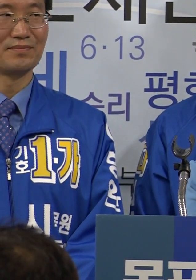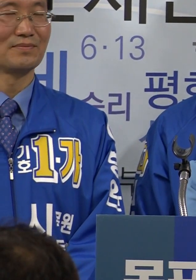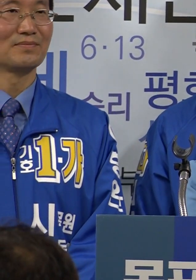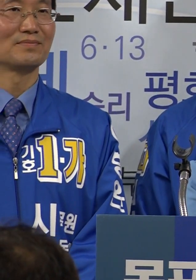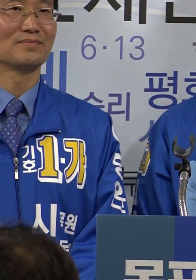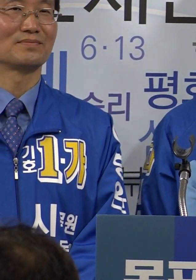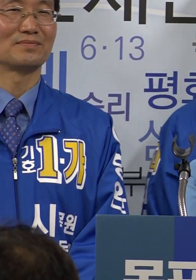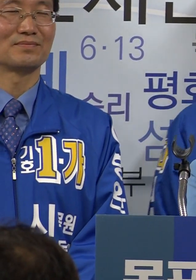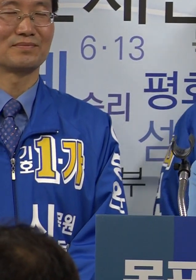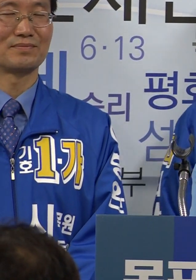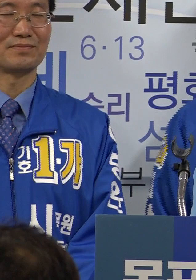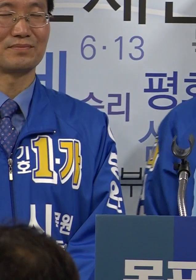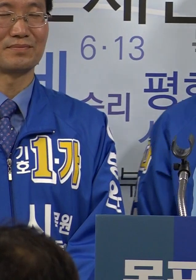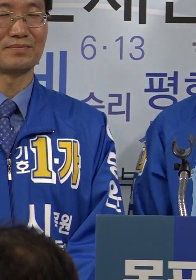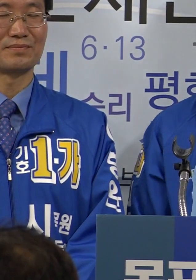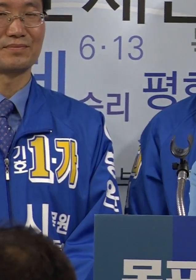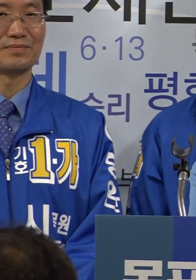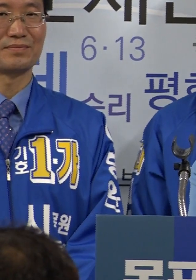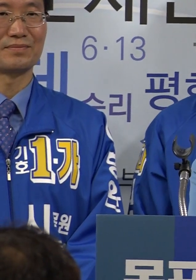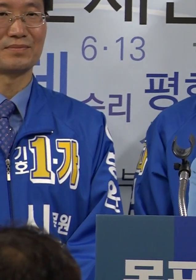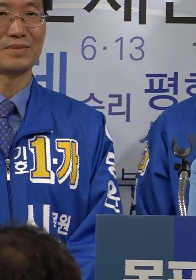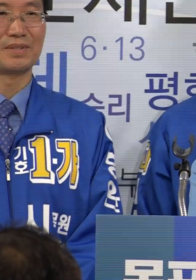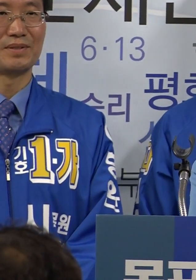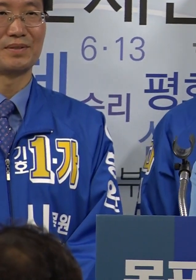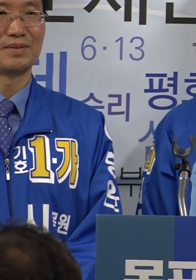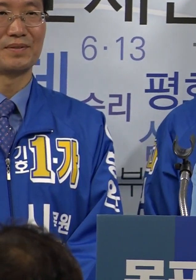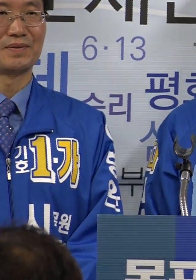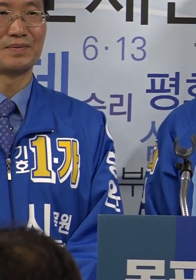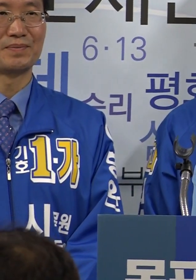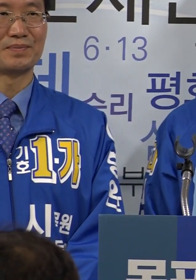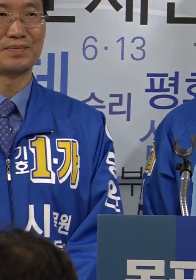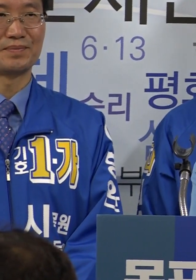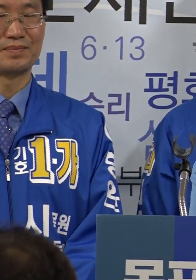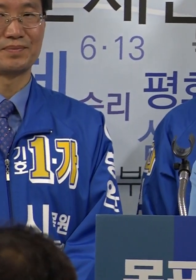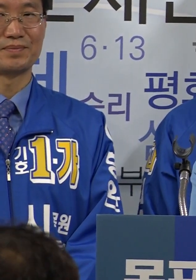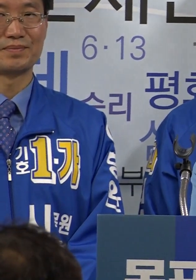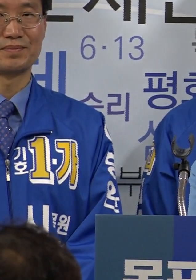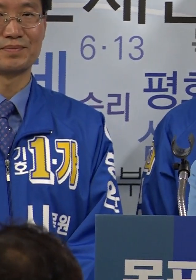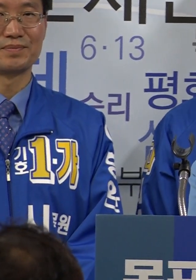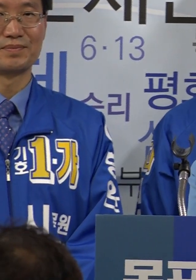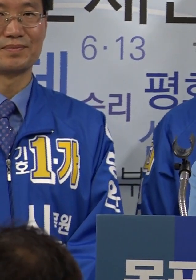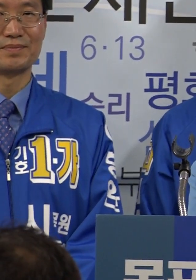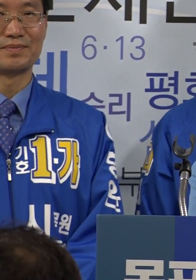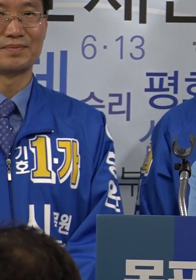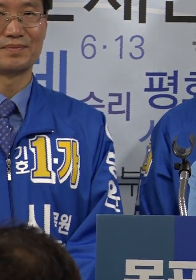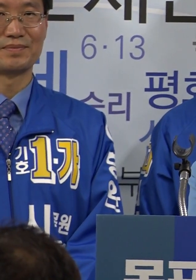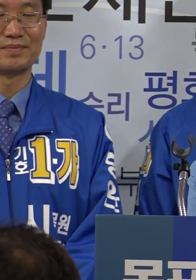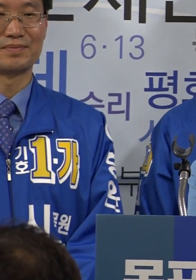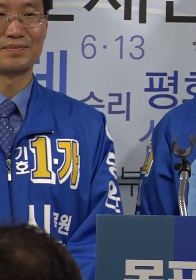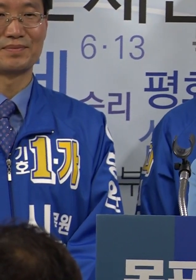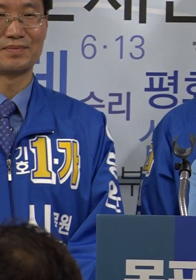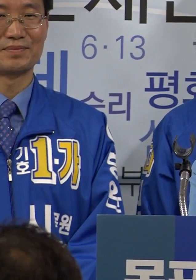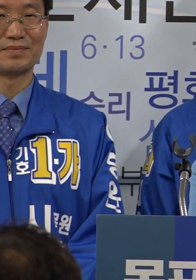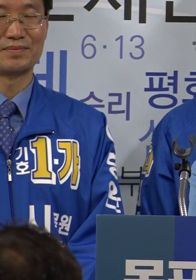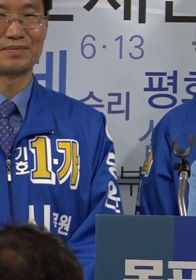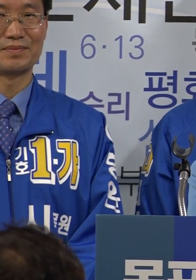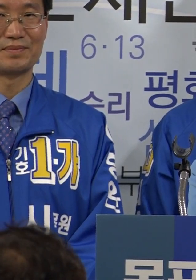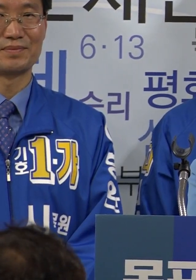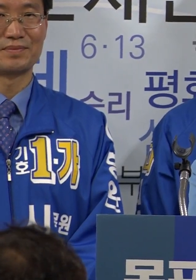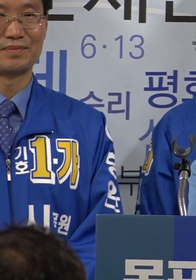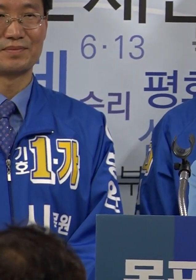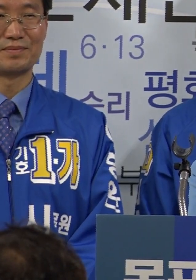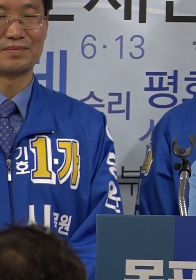회초리를 맞고 반성을 많이 했습니다. 절박한 심정으로 문재인 정부를 탄생시켰고 이제